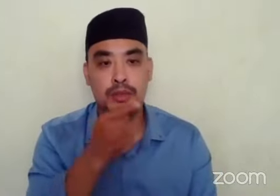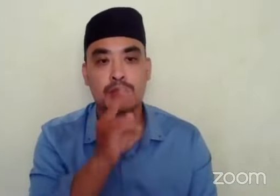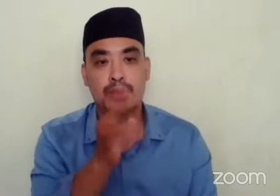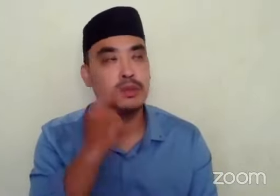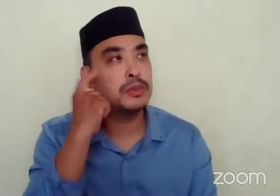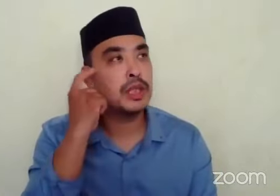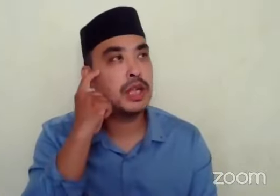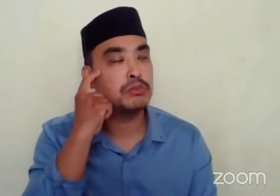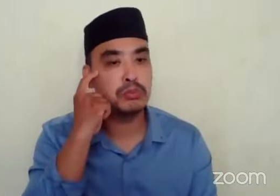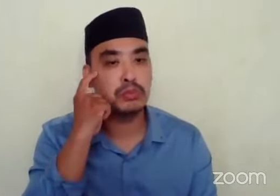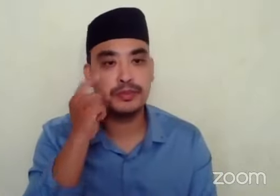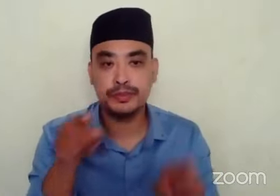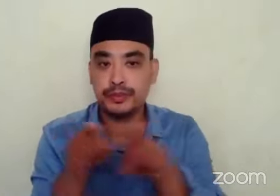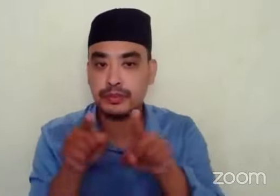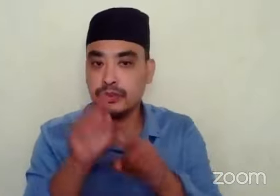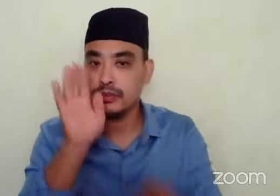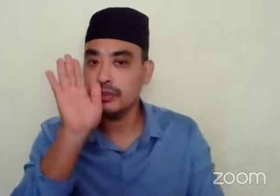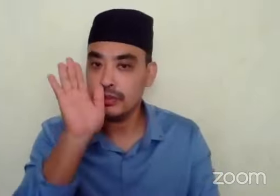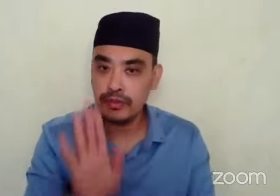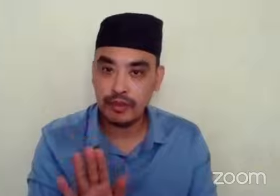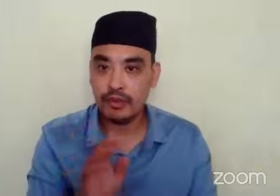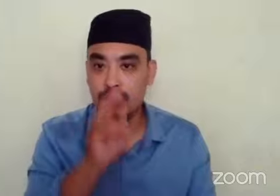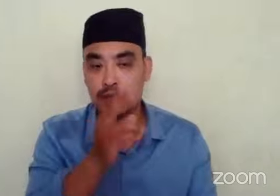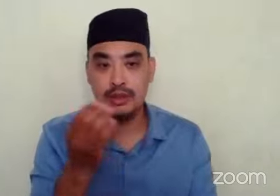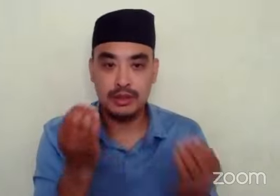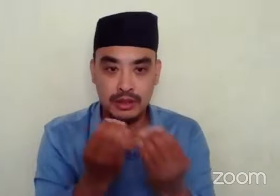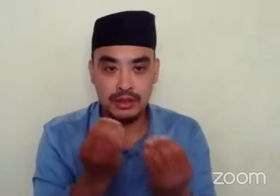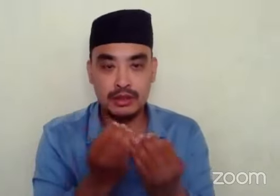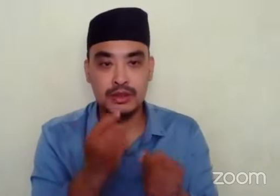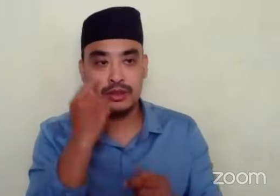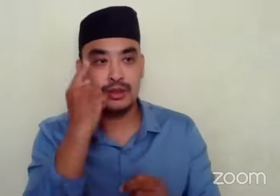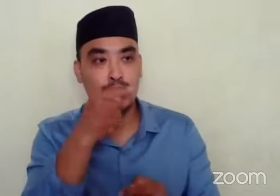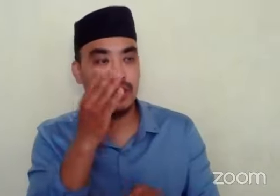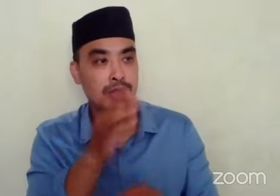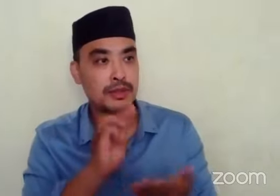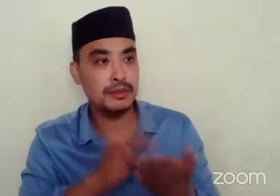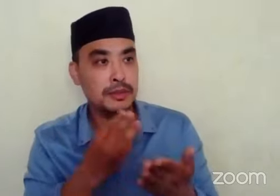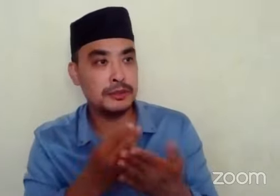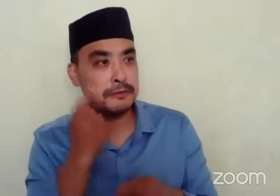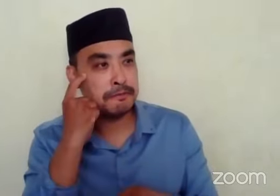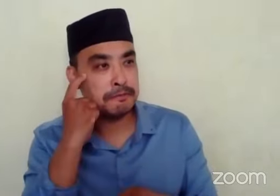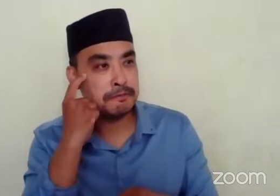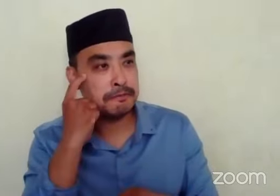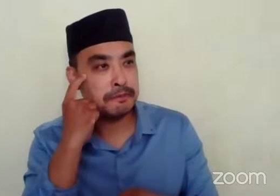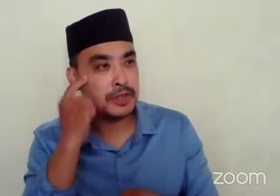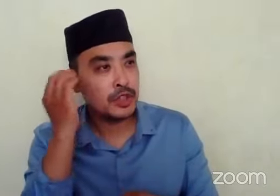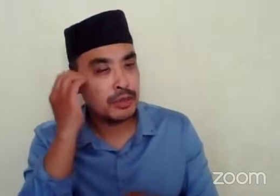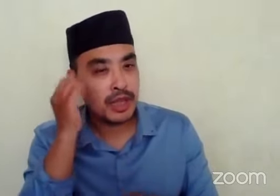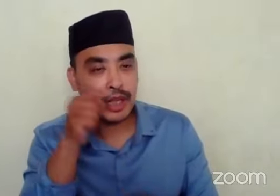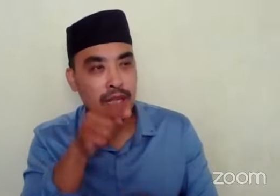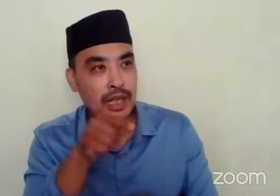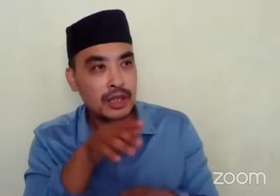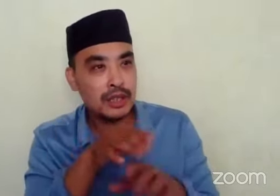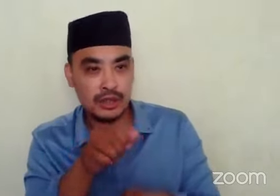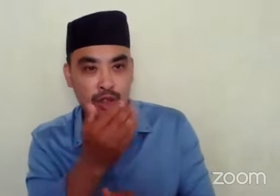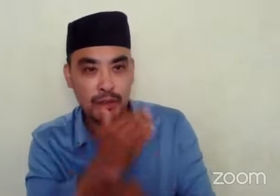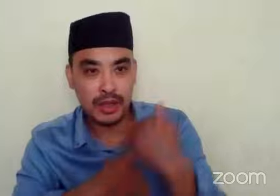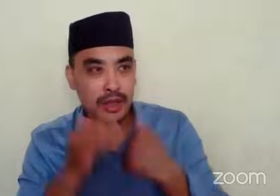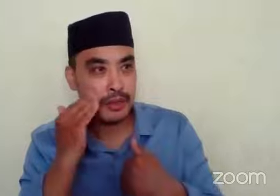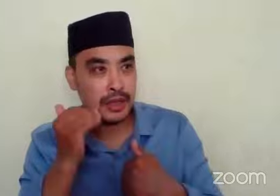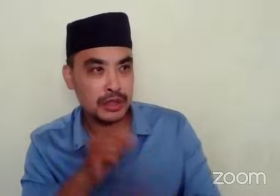क्या। अनि त्यस्तै गरेर कसै कसैले चाहिँ कस्तो सम्झिन्छन् सोच्छन् भनेदेखि यिनीहरूमा एकदमै धेरै तीव्र